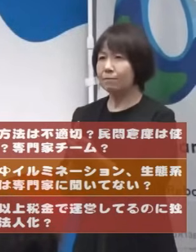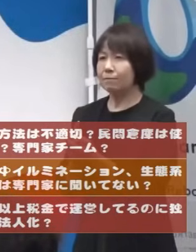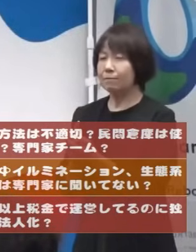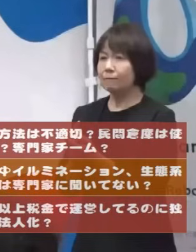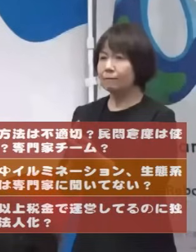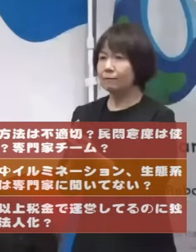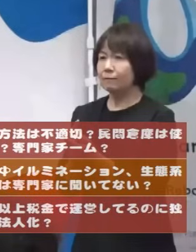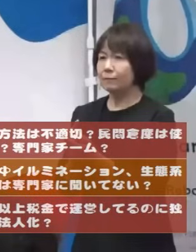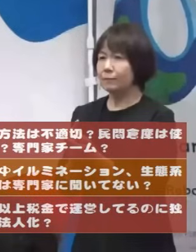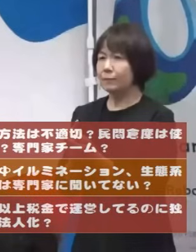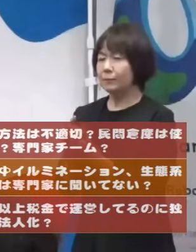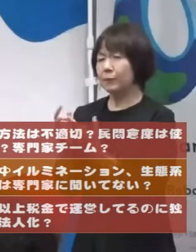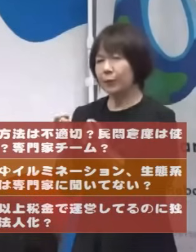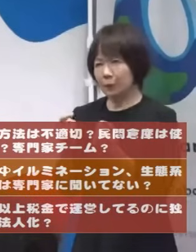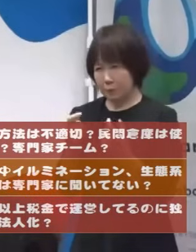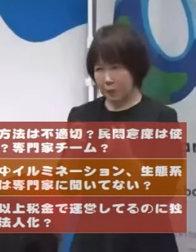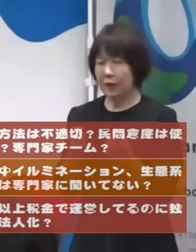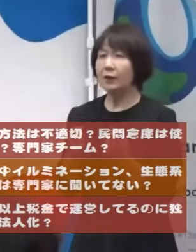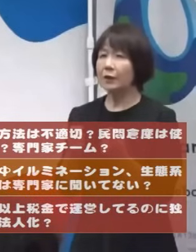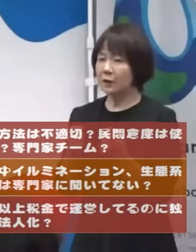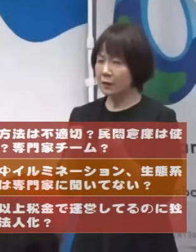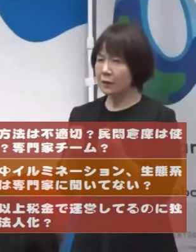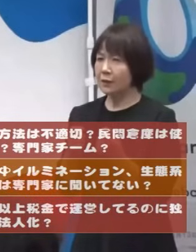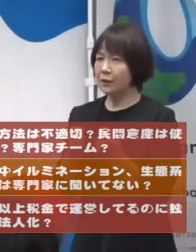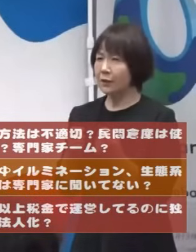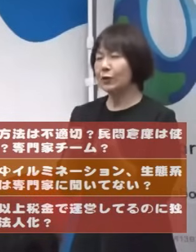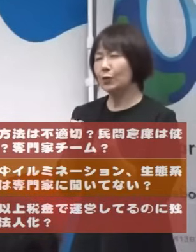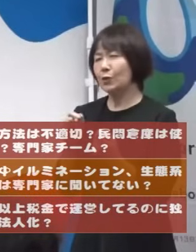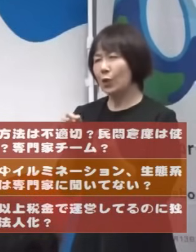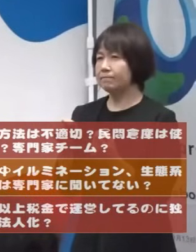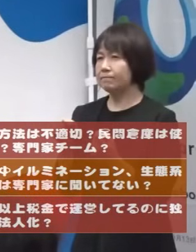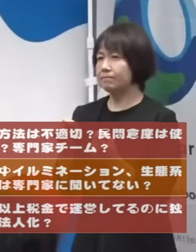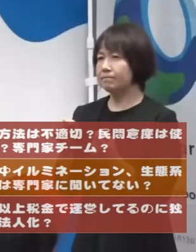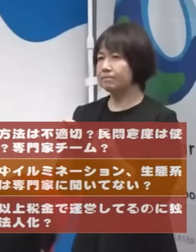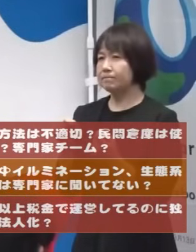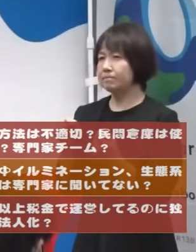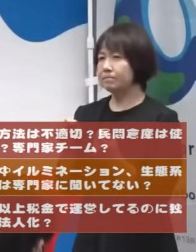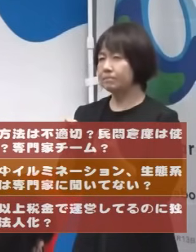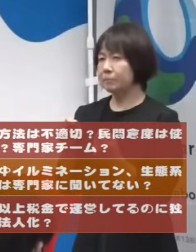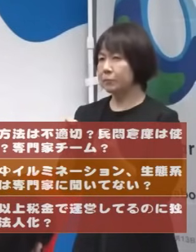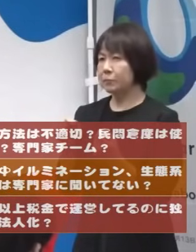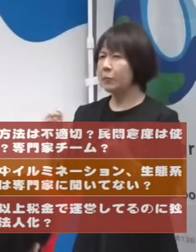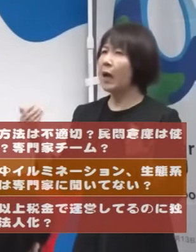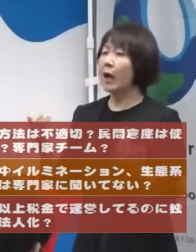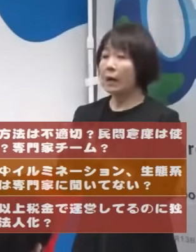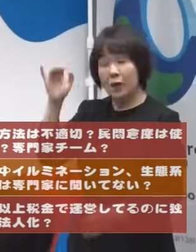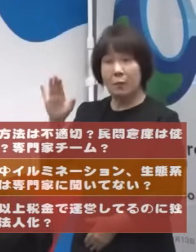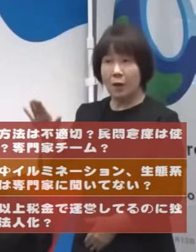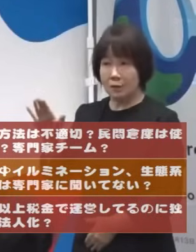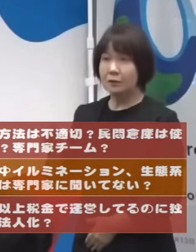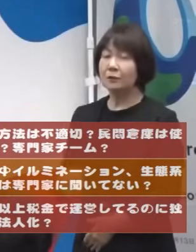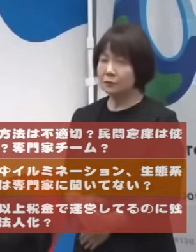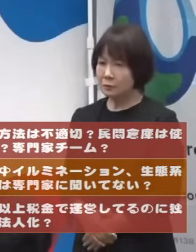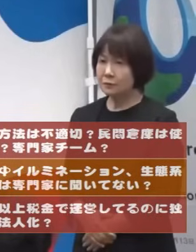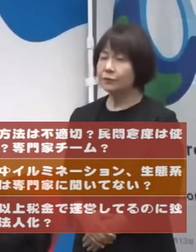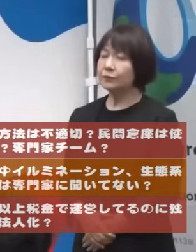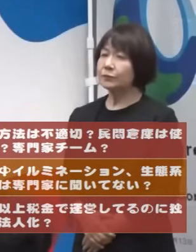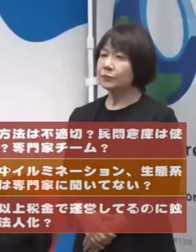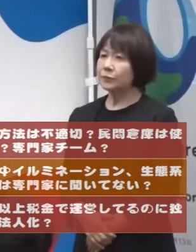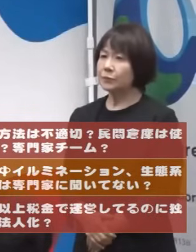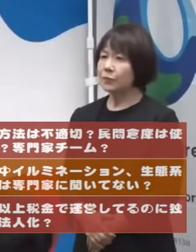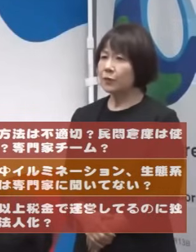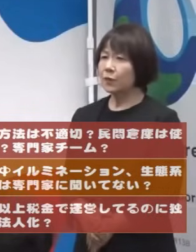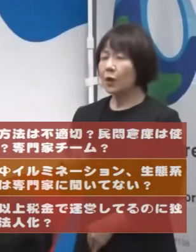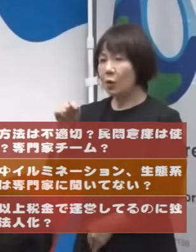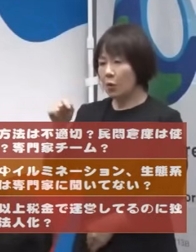ここは 反対意見もあると思います。で ここの